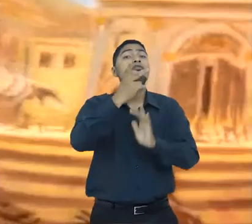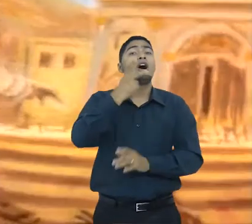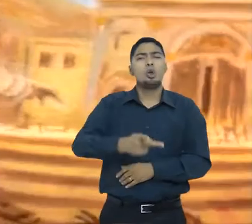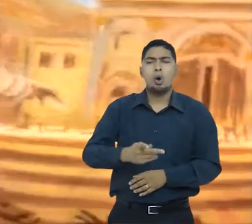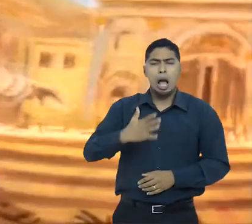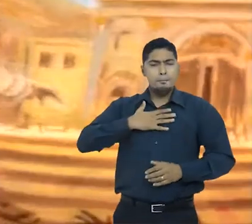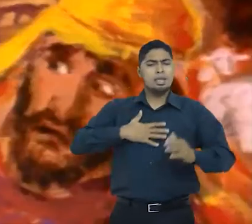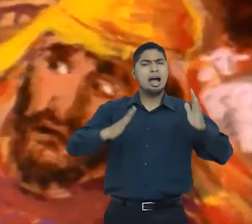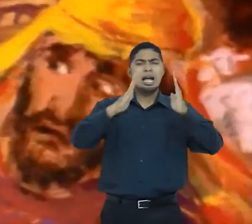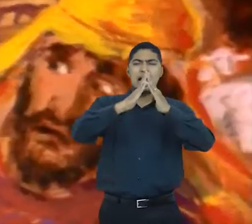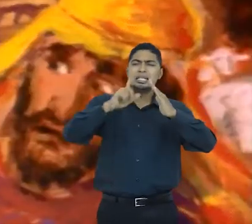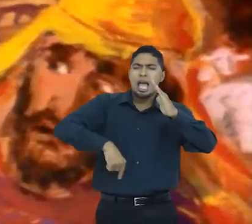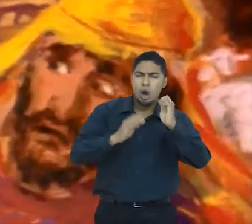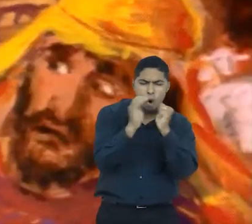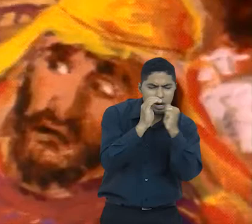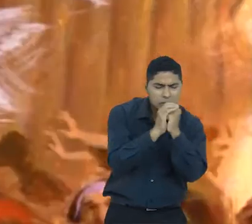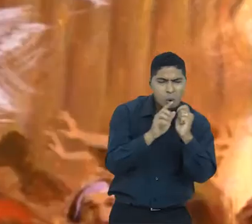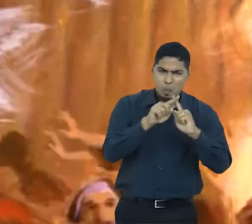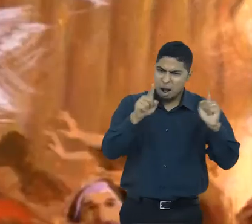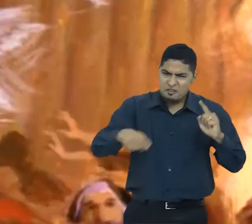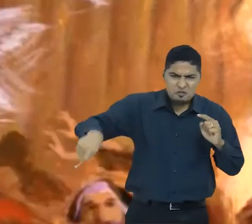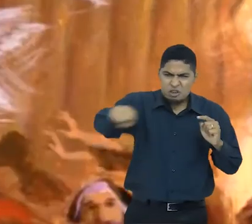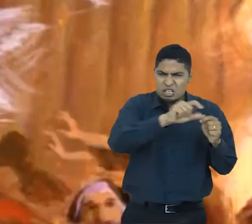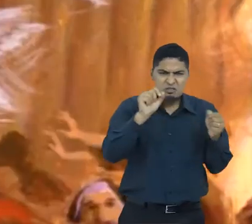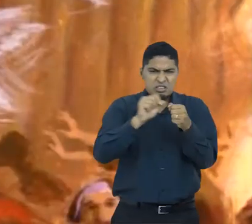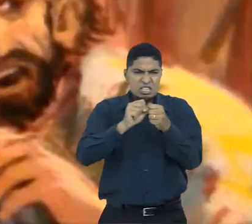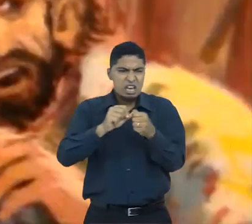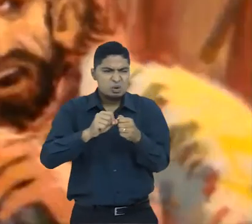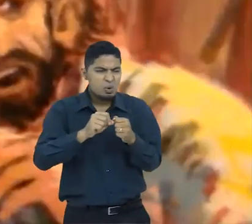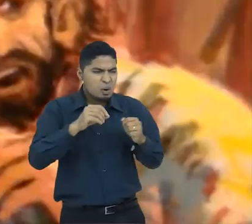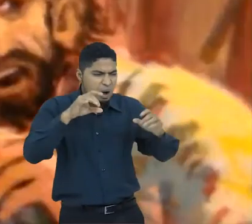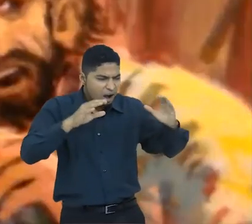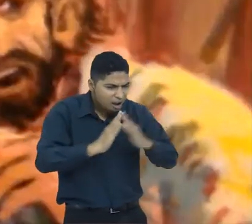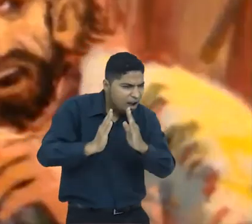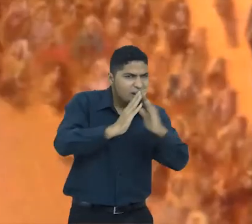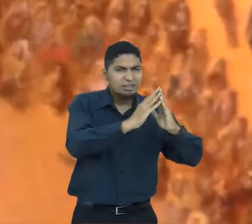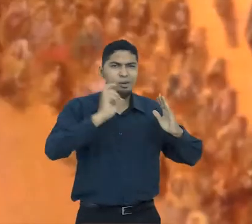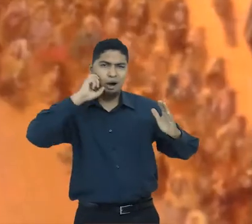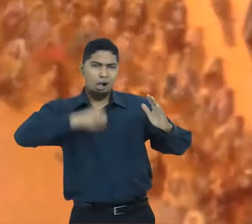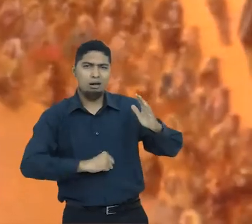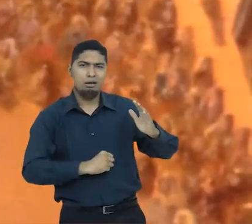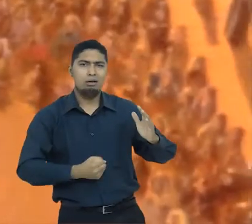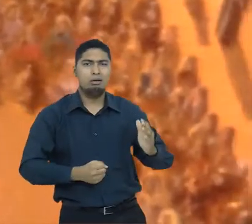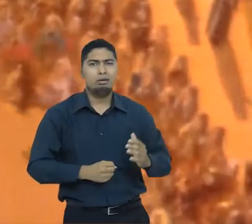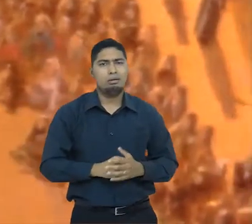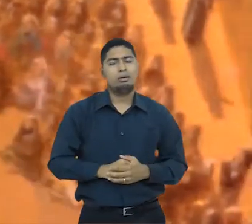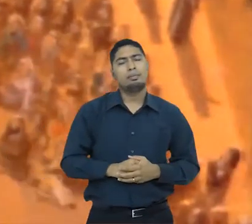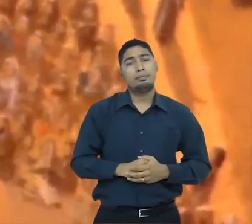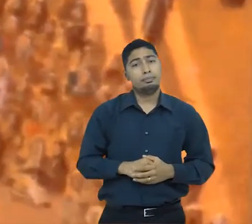Escrituras afirmam: minha casa é casa de oração, mas vocês a transformaram num covil de ladrões. E